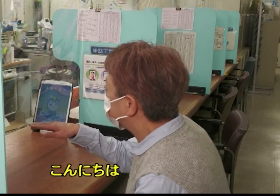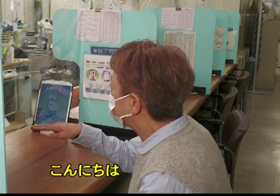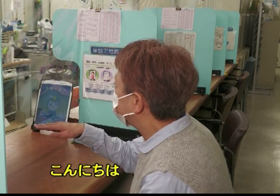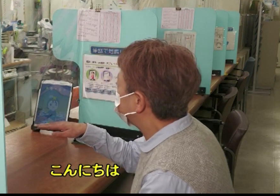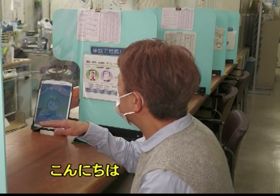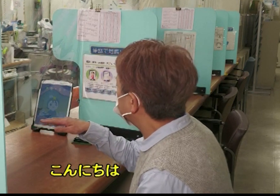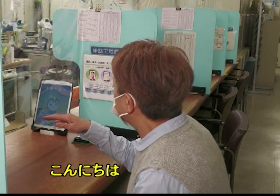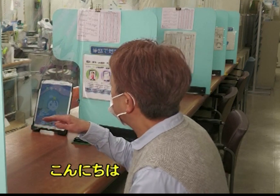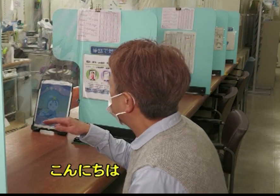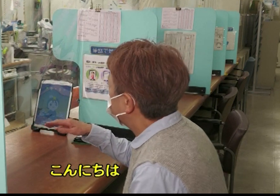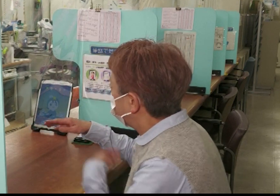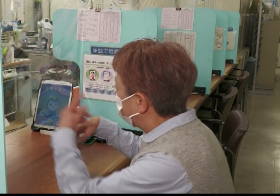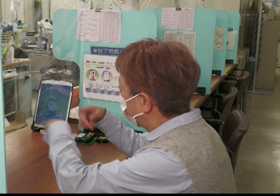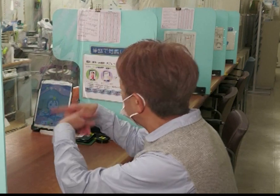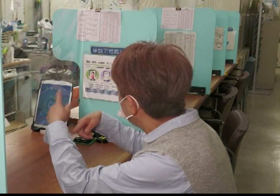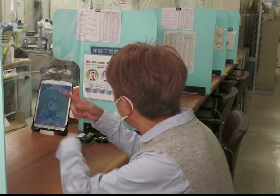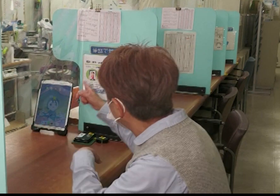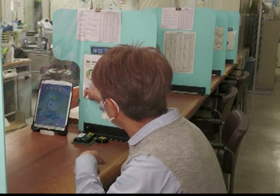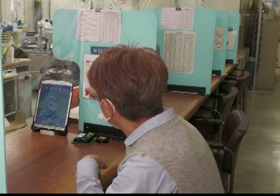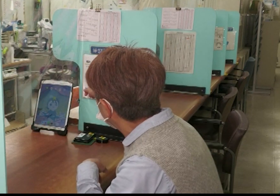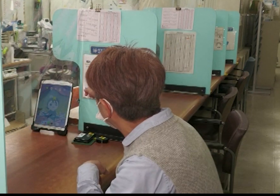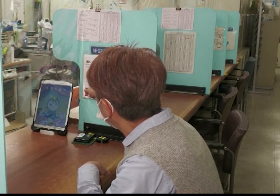はい、こんにちは。